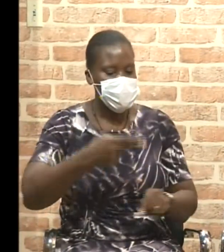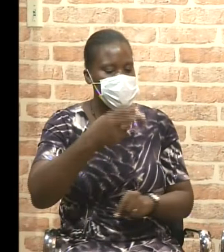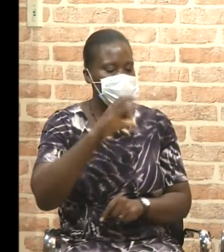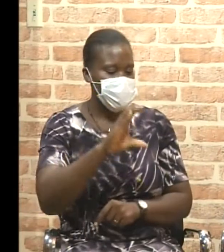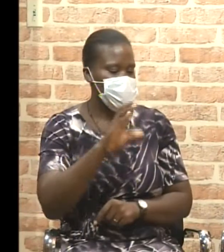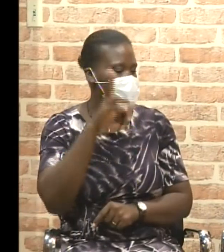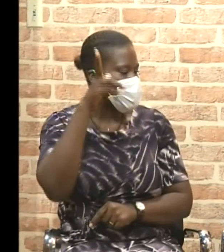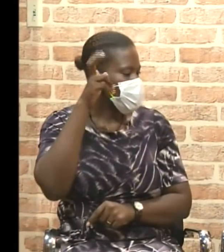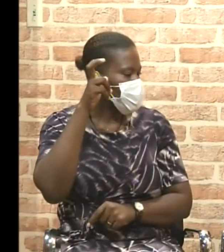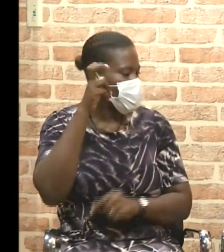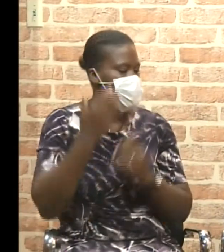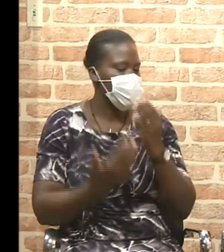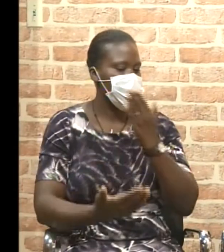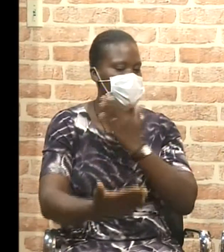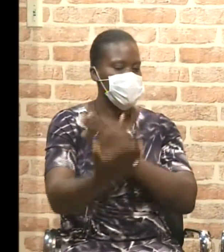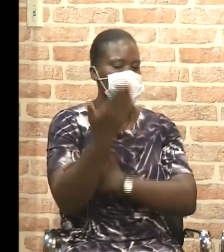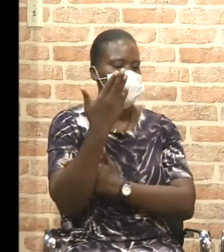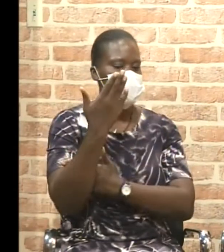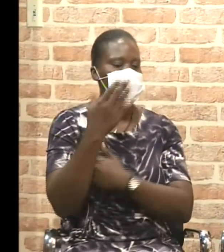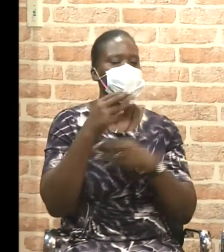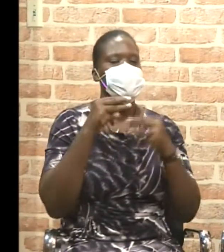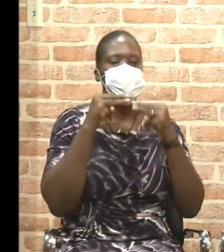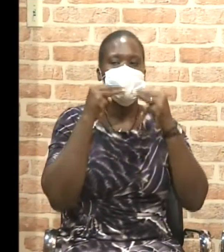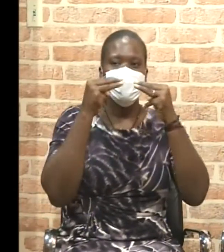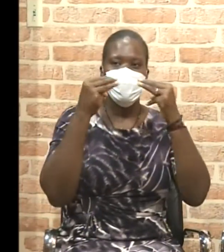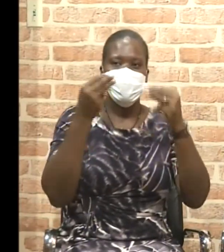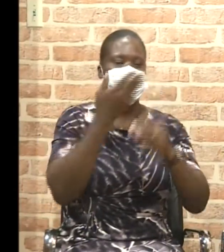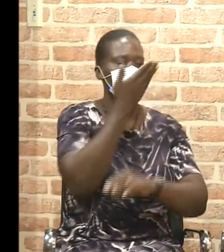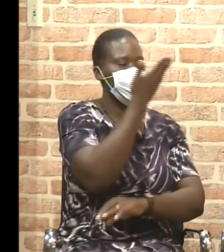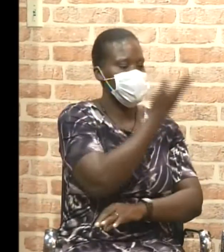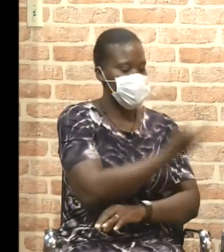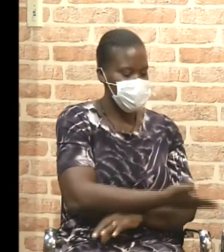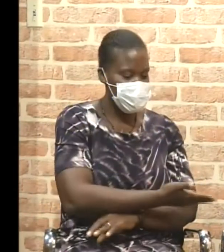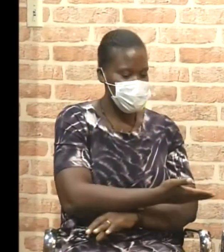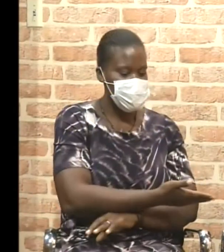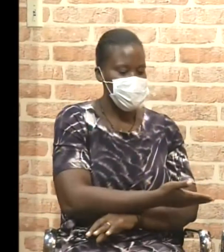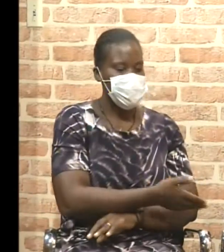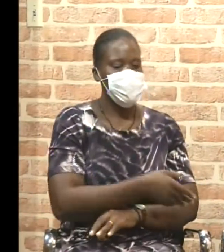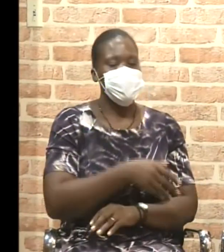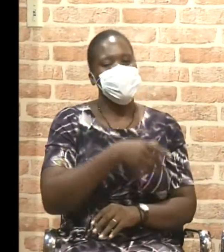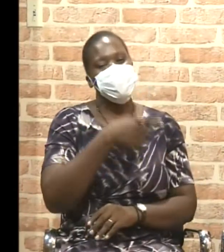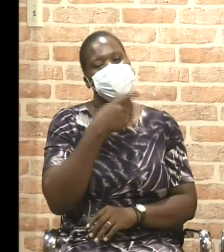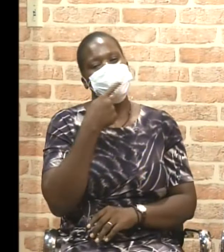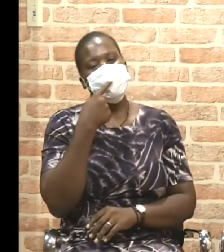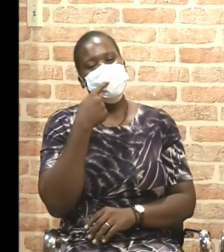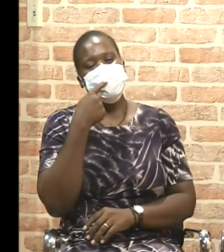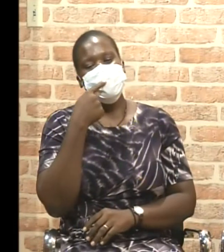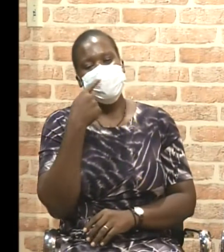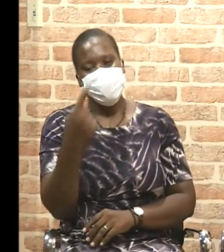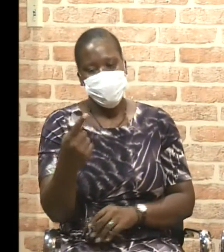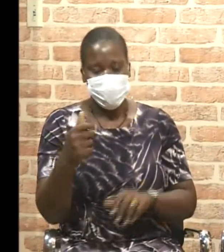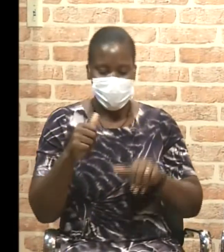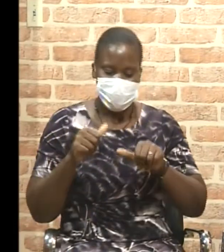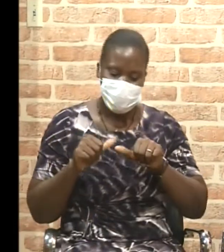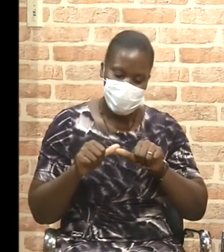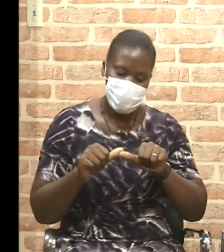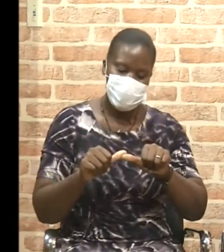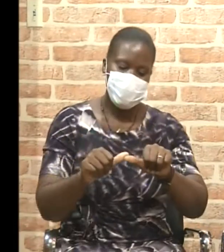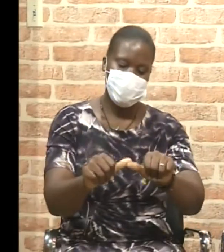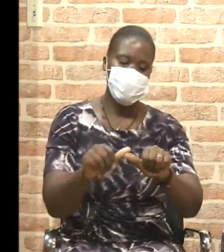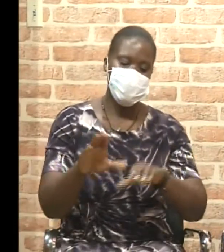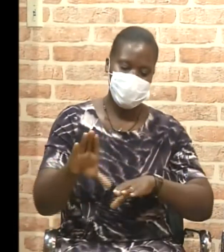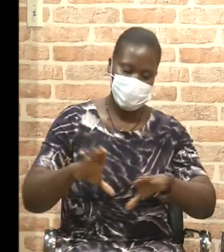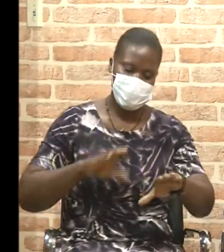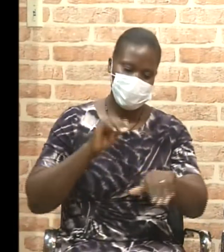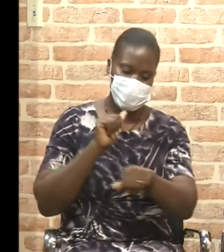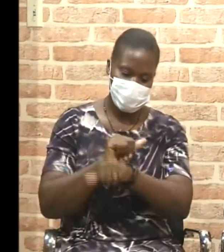matin? Et message pas pour tout mon handicapé qui a regardé. Donc moi-même, m'a dit, continuez à faire travail